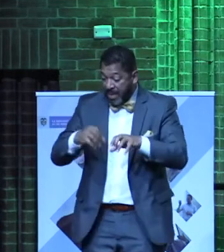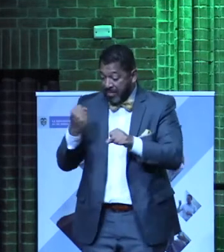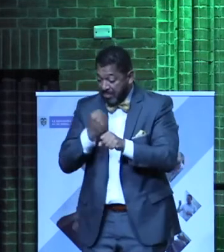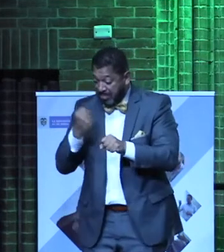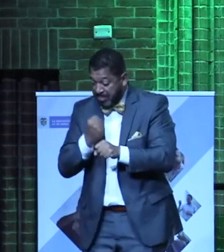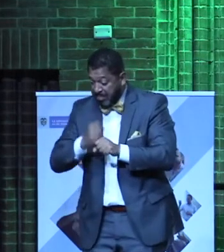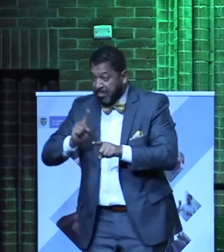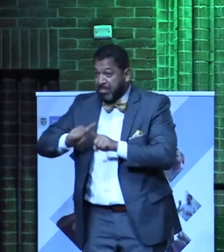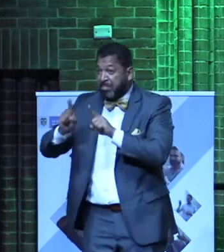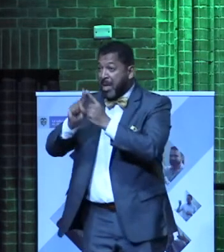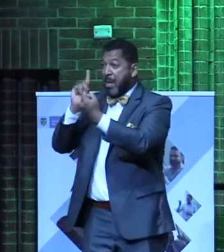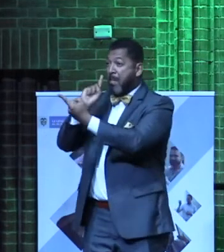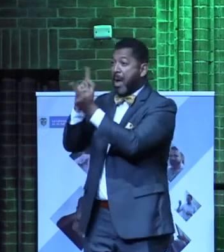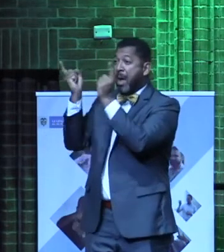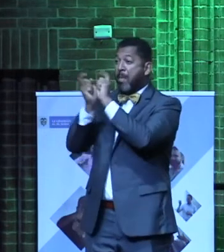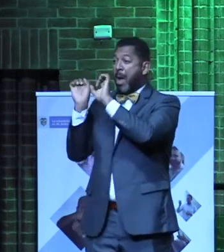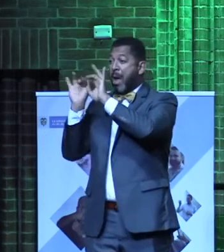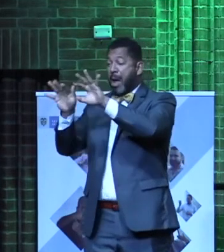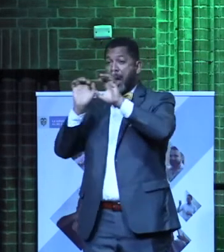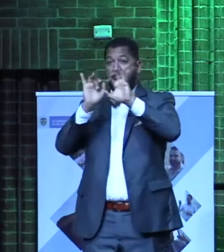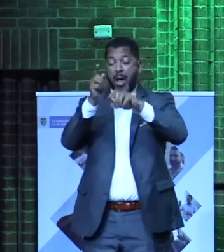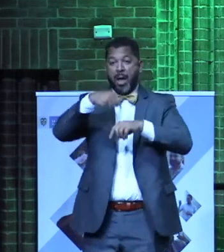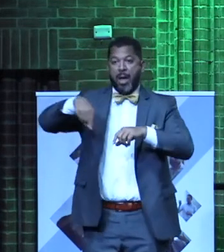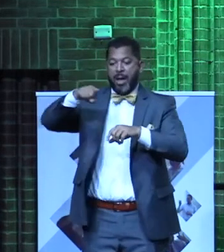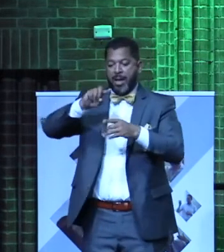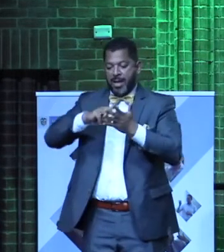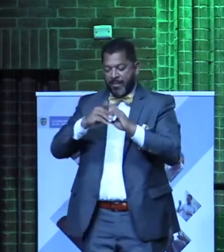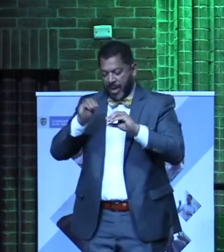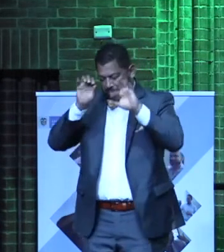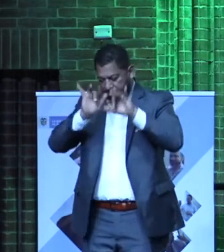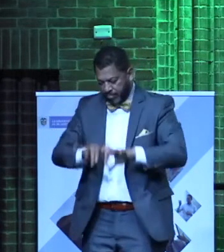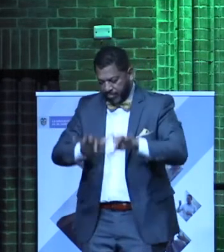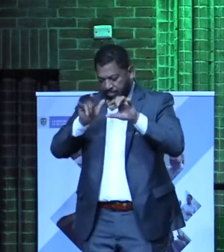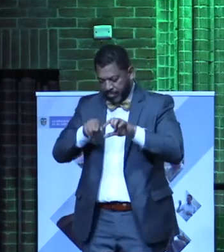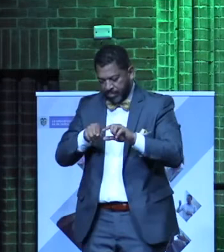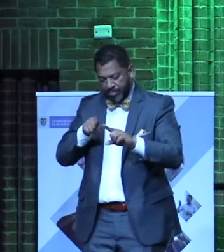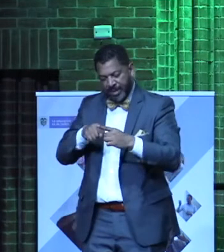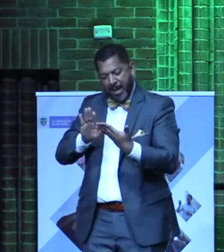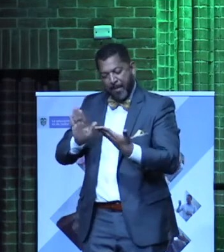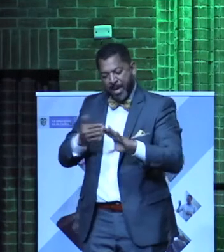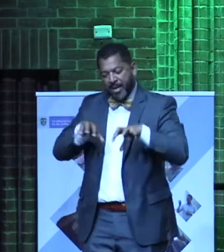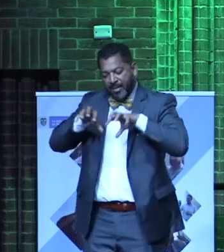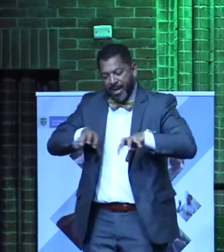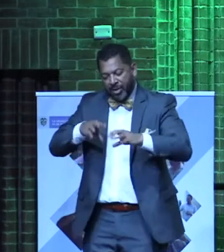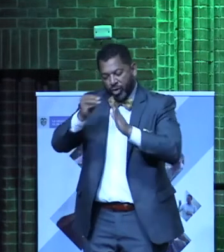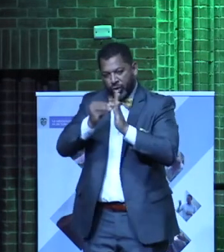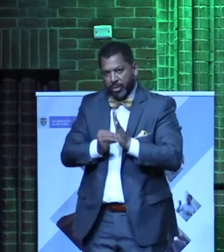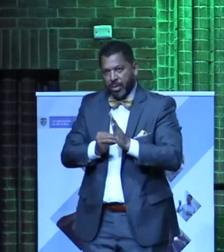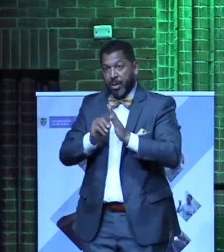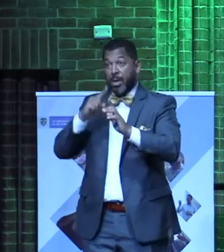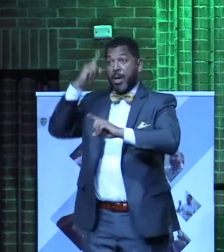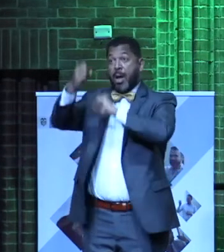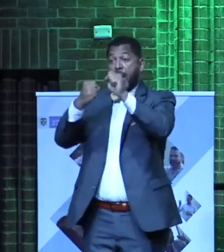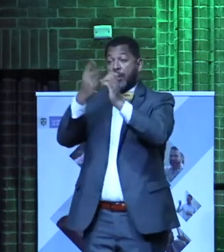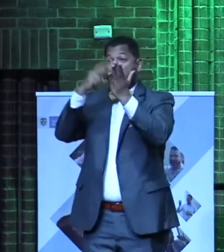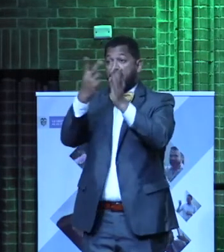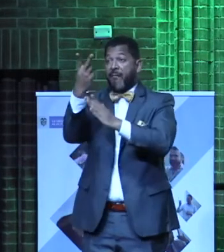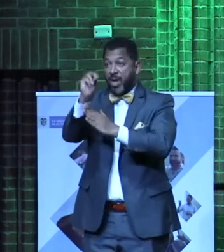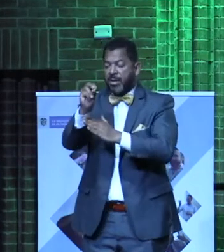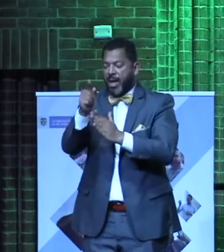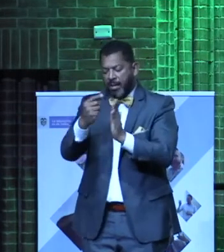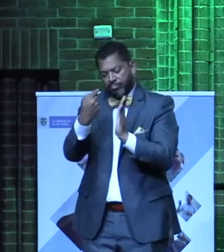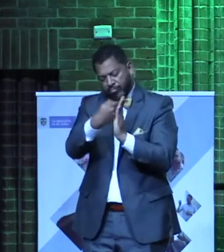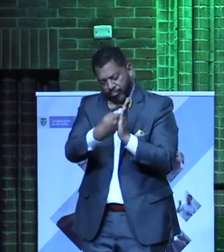esos encuentros surgiera un plan de acción que fuera una directriz para el 2020 y en el donde